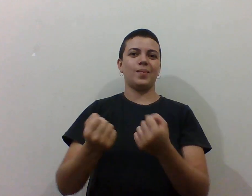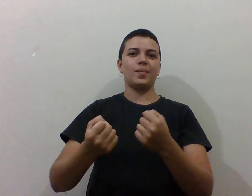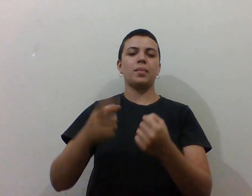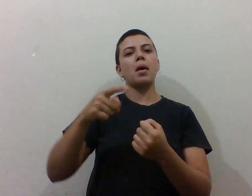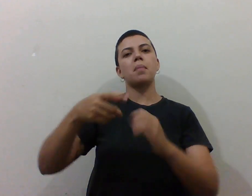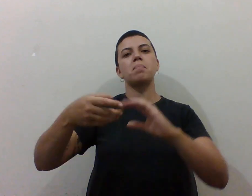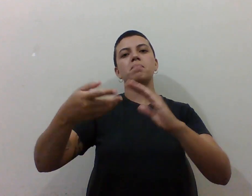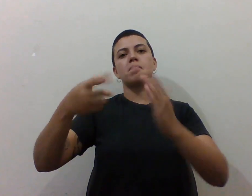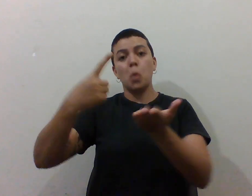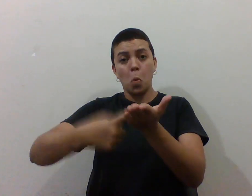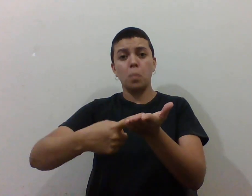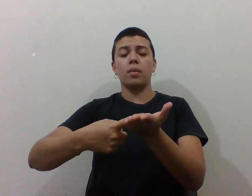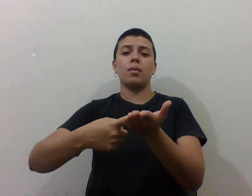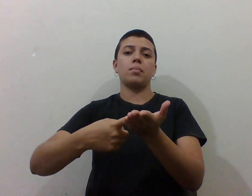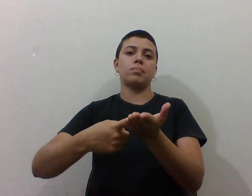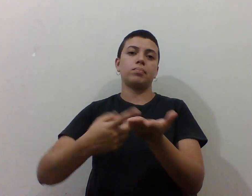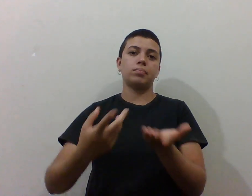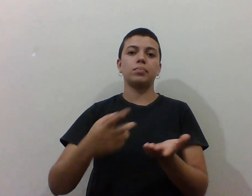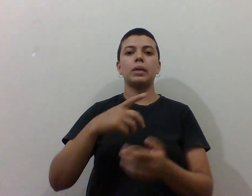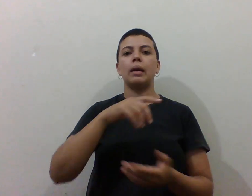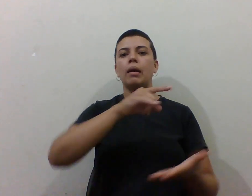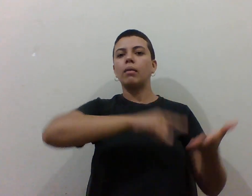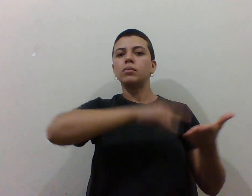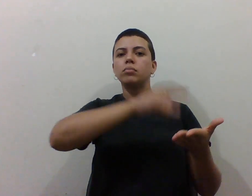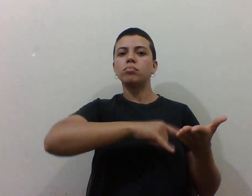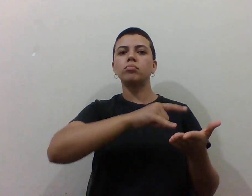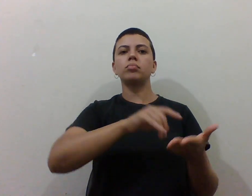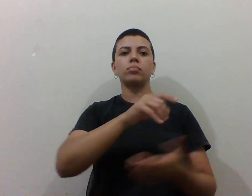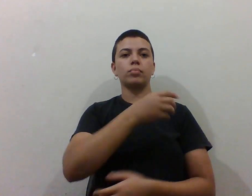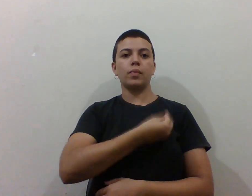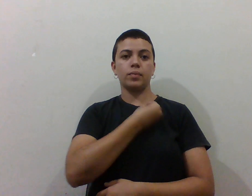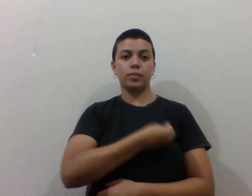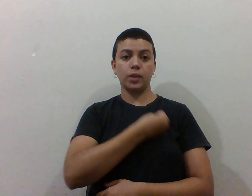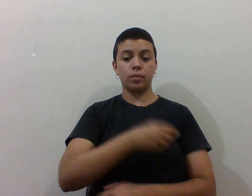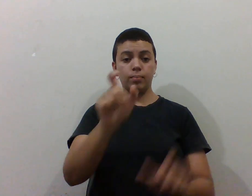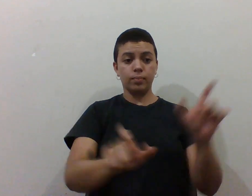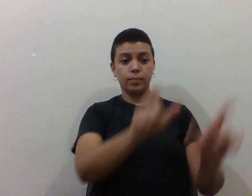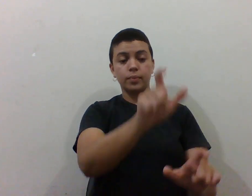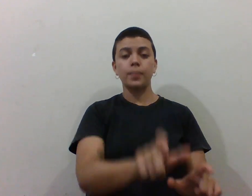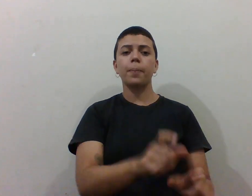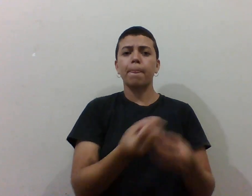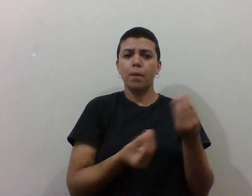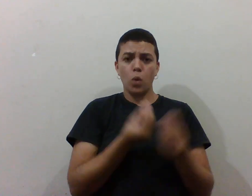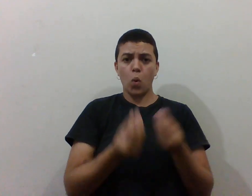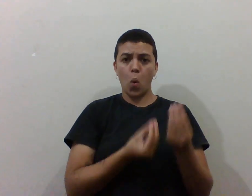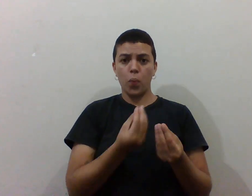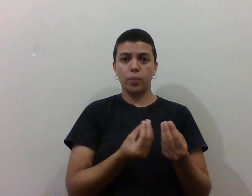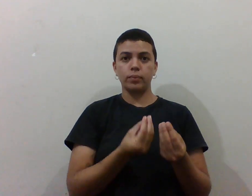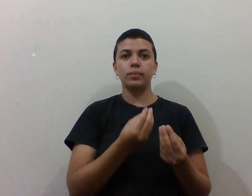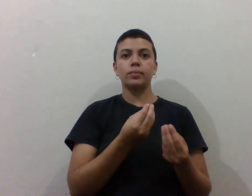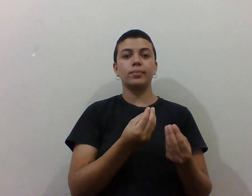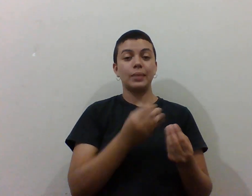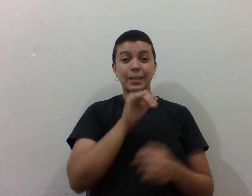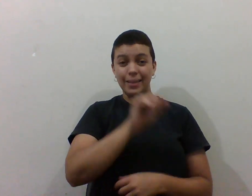ao reconhecimento de elementos indispensáveis da dignidade das pessoas que vivem nos Estados responsáveis por reconhecerem